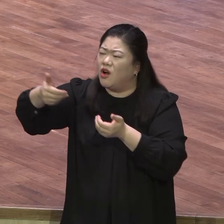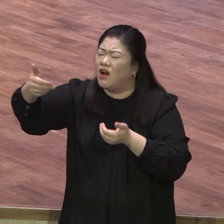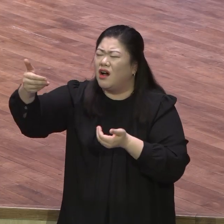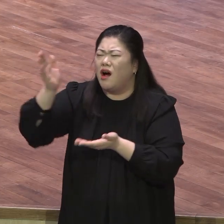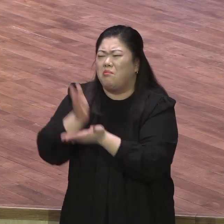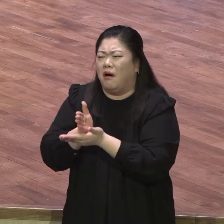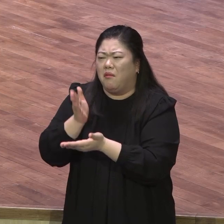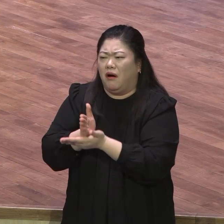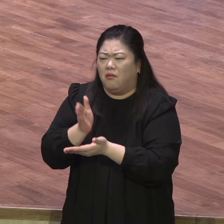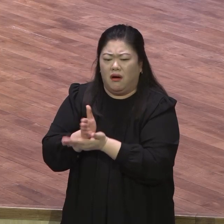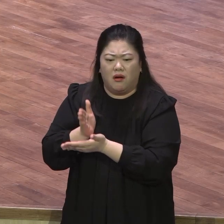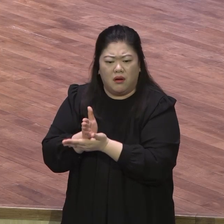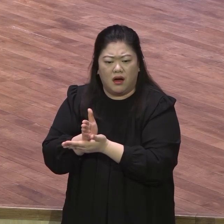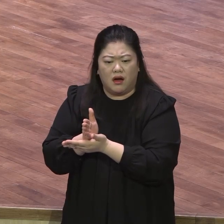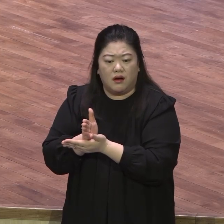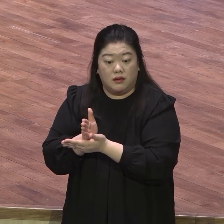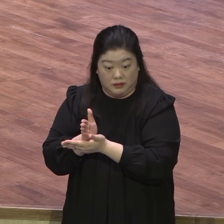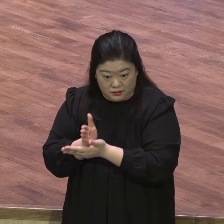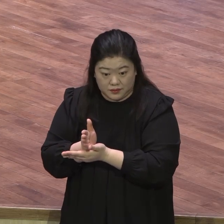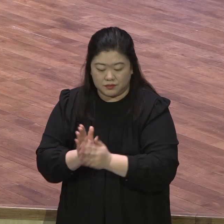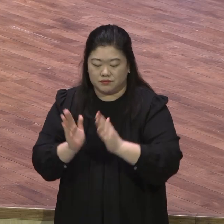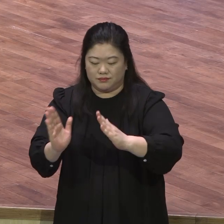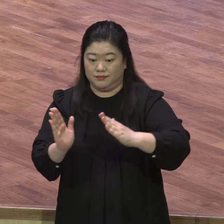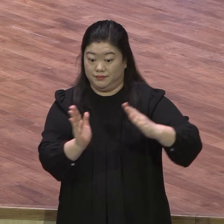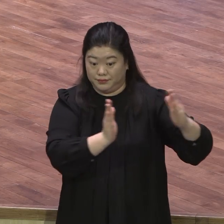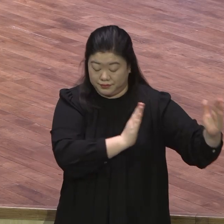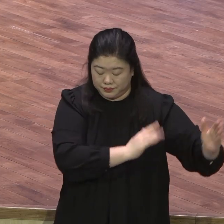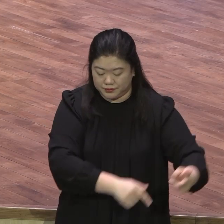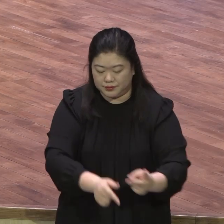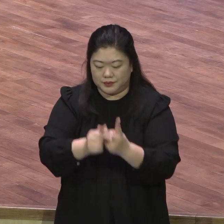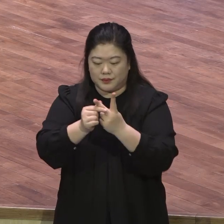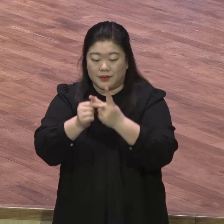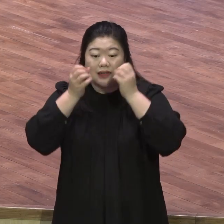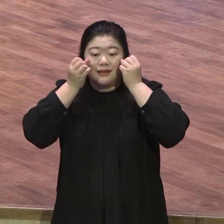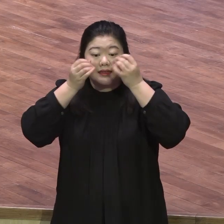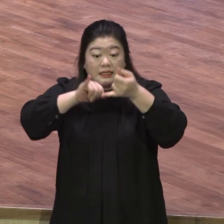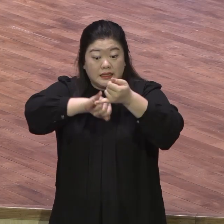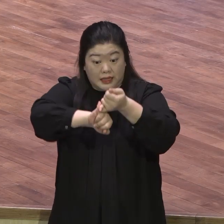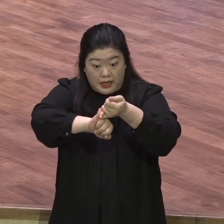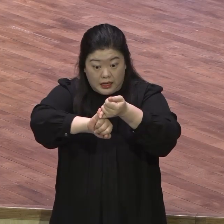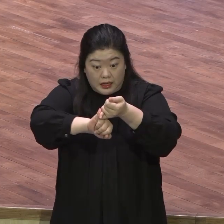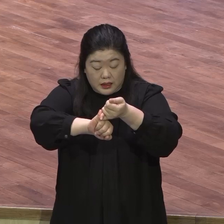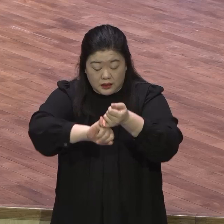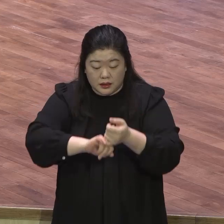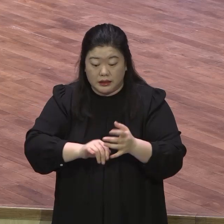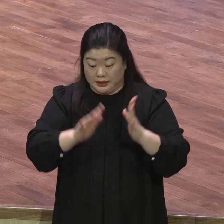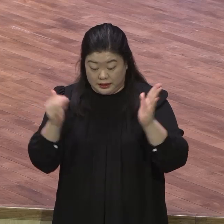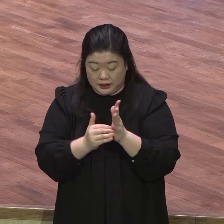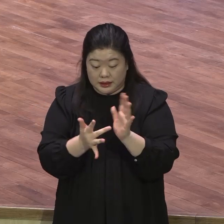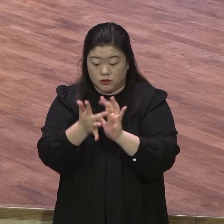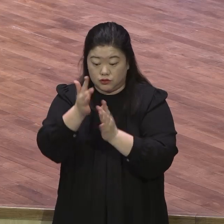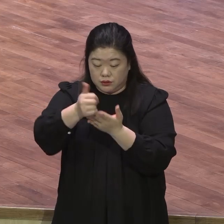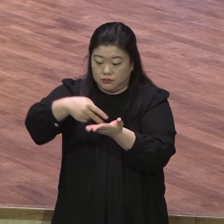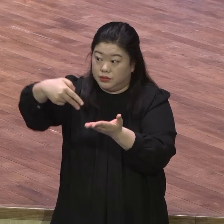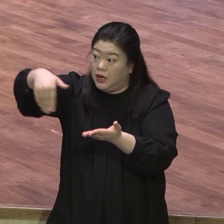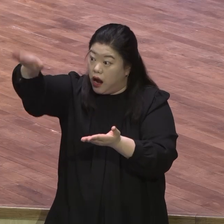시대는 어느 시대였느냐? 여러분 이미 보행사 성령이 오셨어요. 성령이